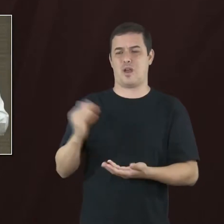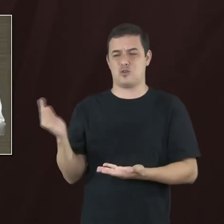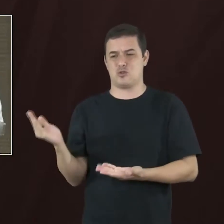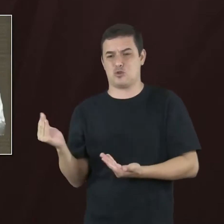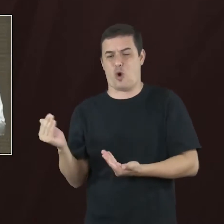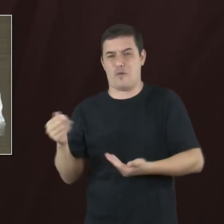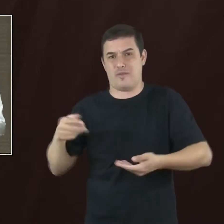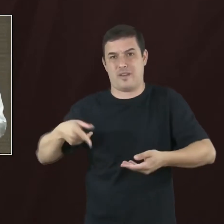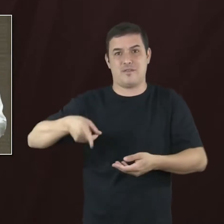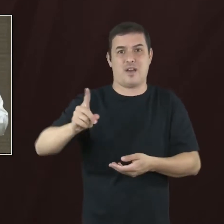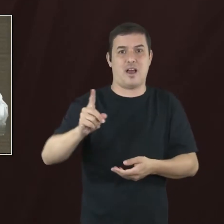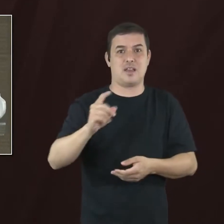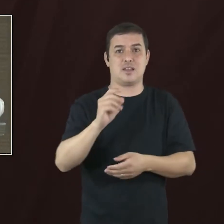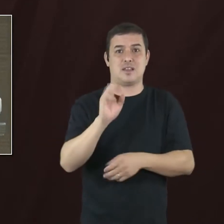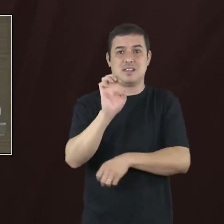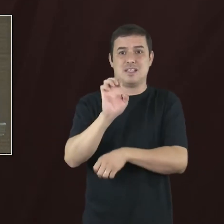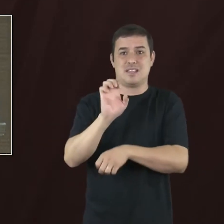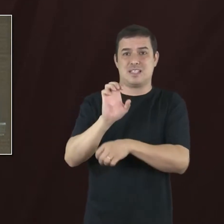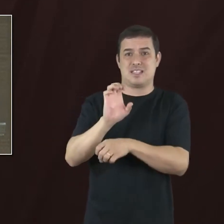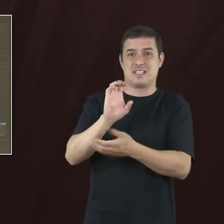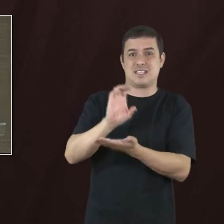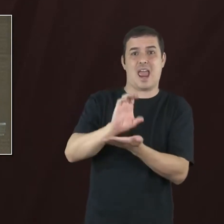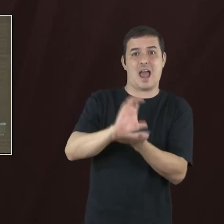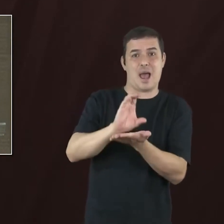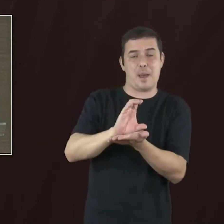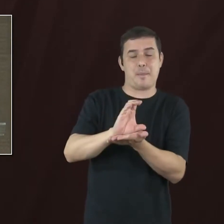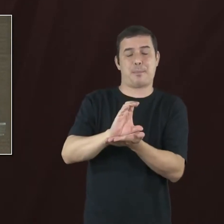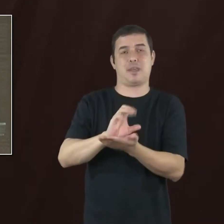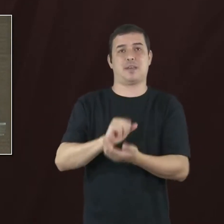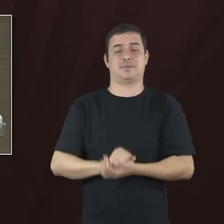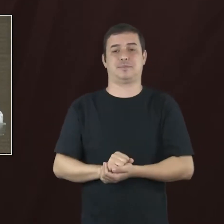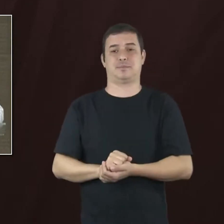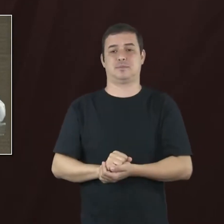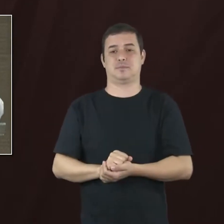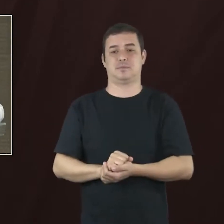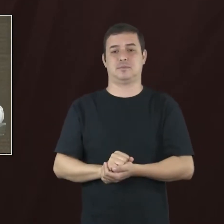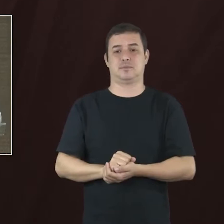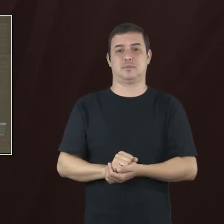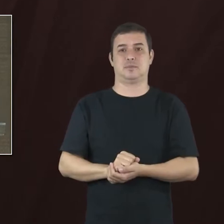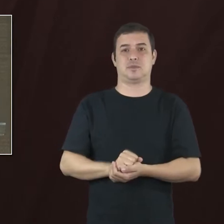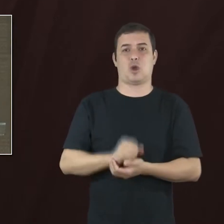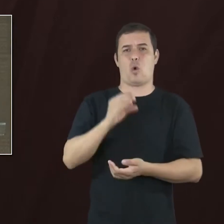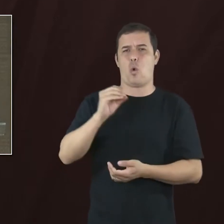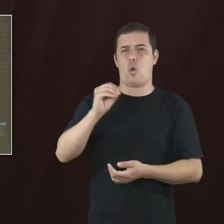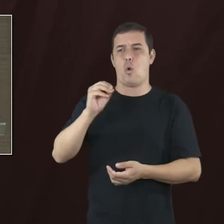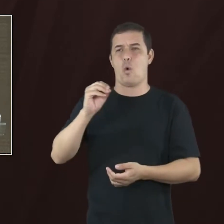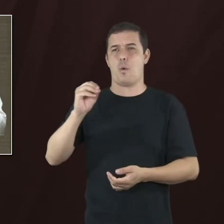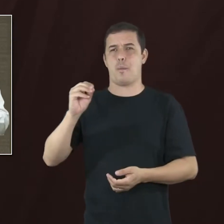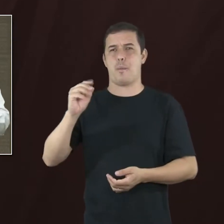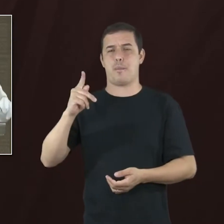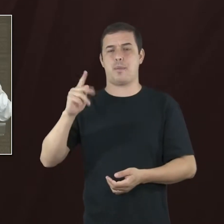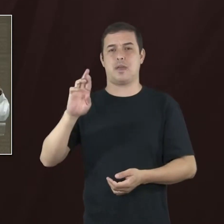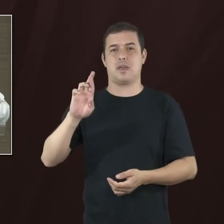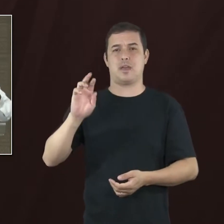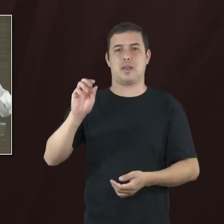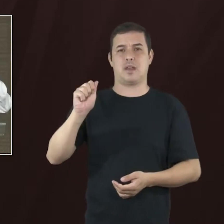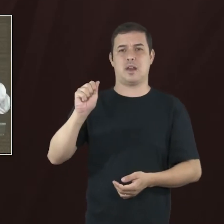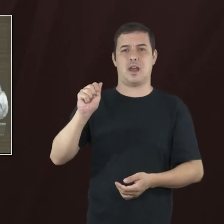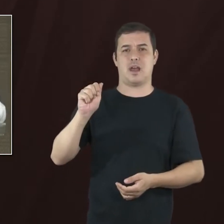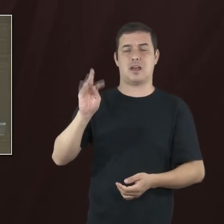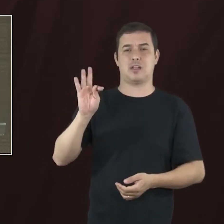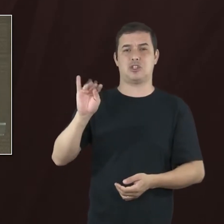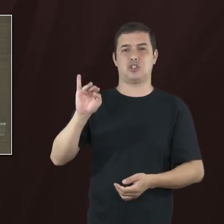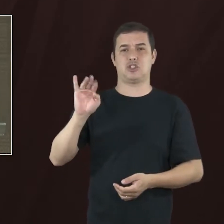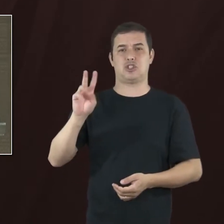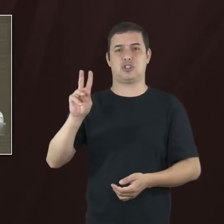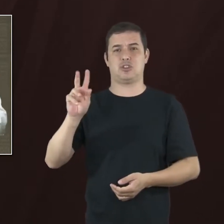seja os CIAPs, sejam as distribuidoras cooperativas, também sejam os Bucafés,